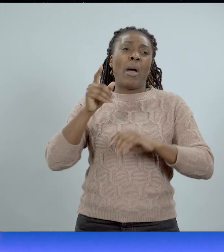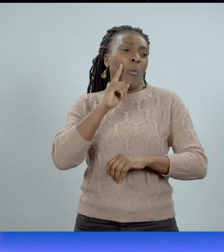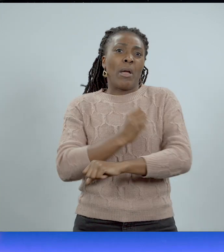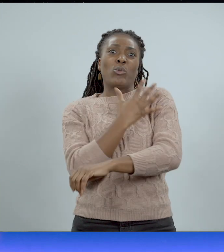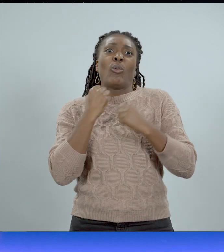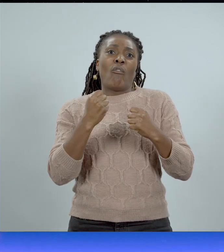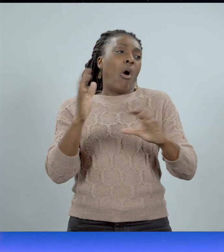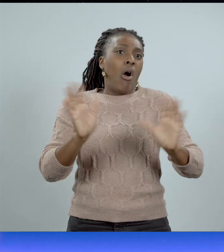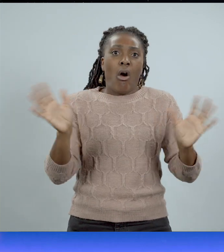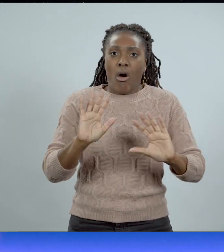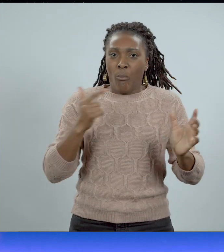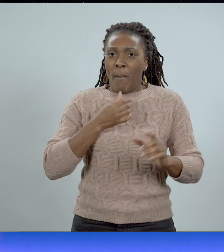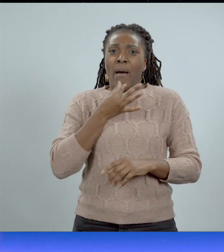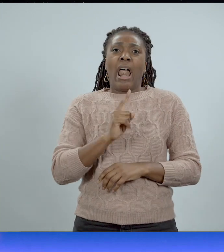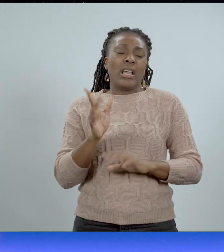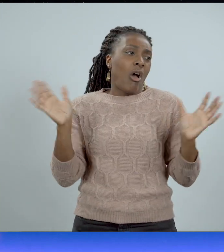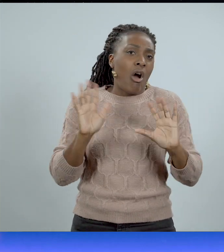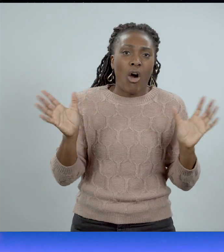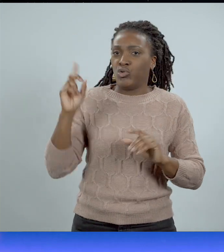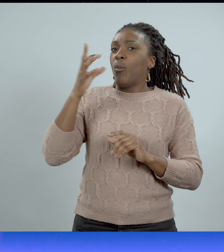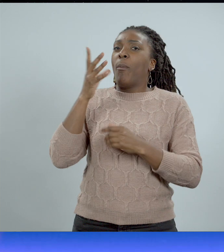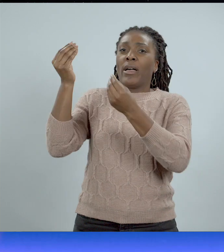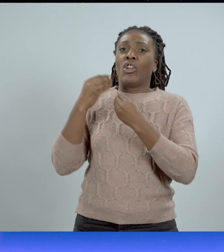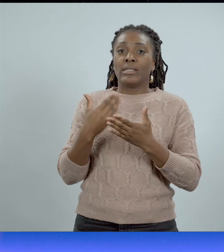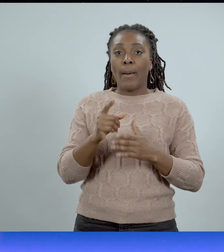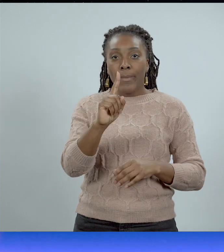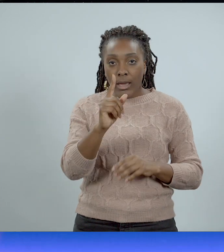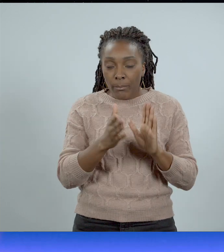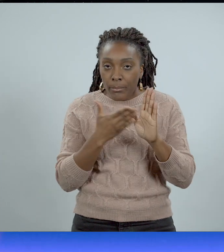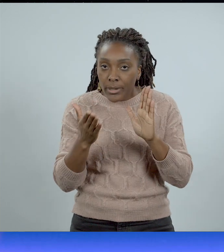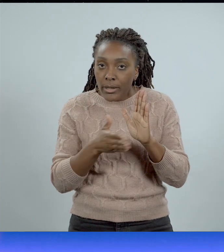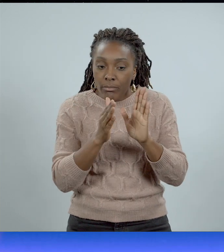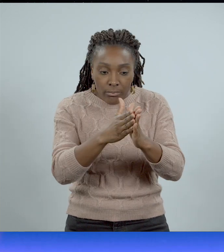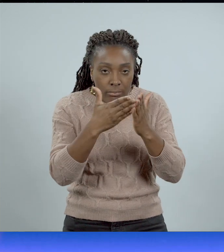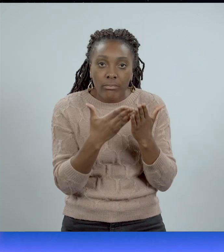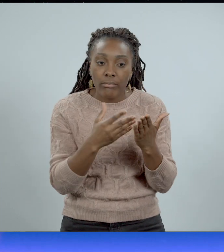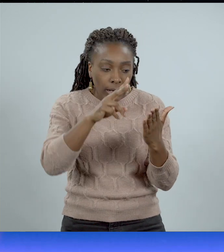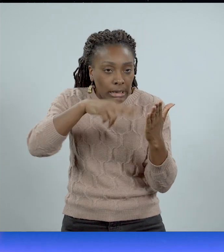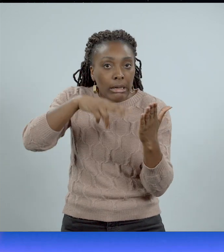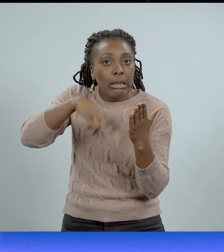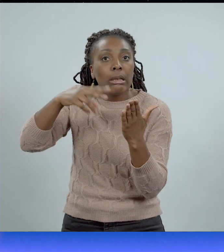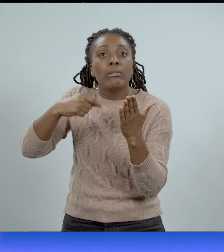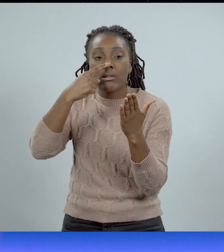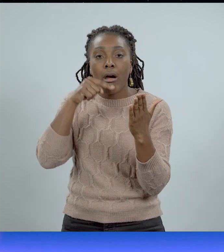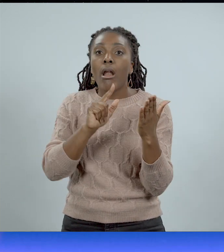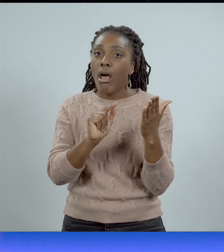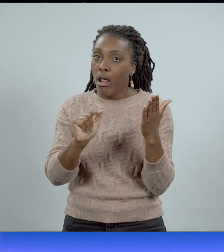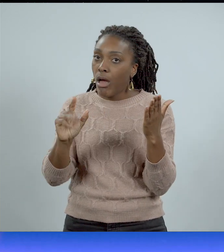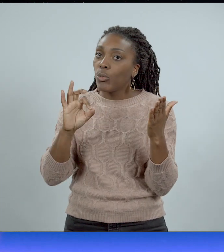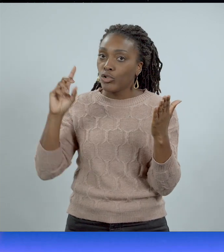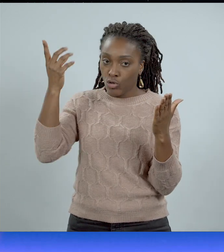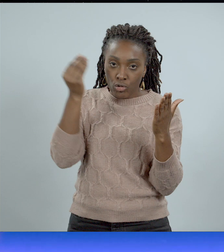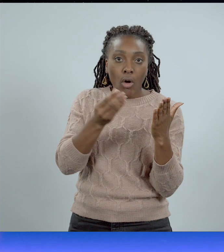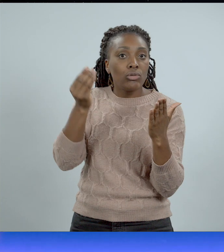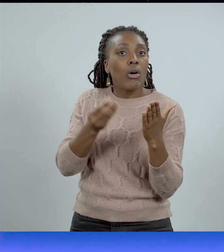que les émotions sont trop fortes, parce que je ne suis pas à l'aise dans ce rêve. Mais quand on regarde les Écritures et quand on plonge nos regards dans les Écritures, on se rend compte que c'est le